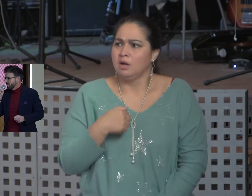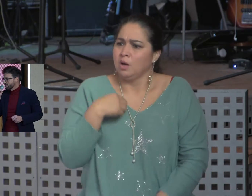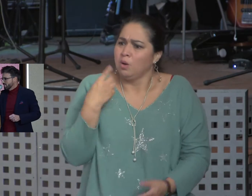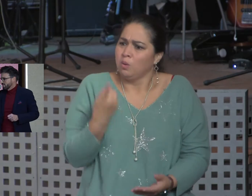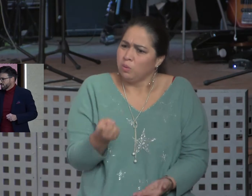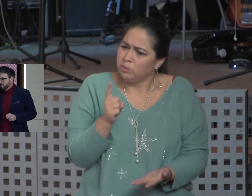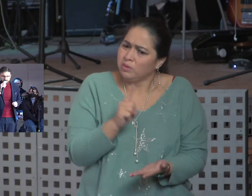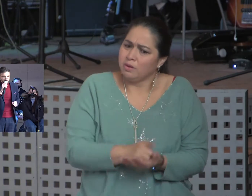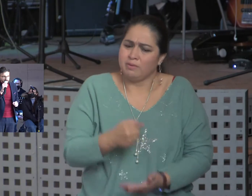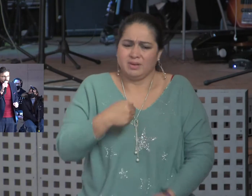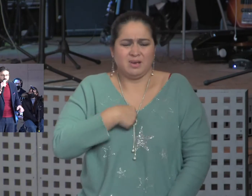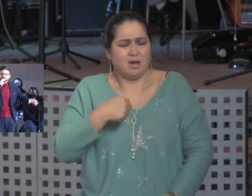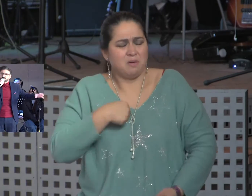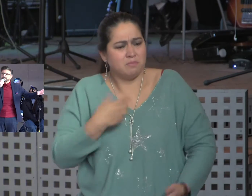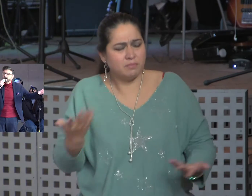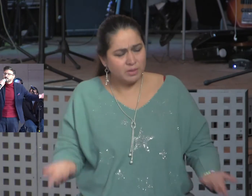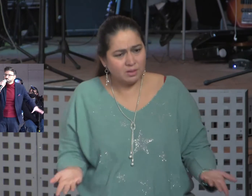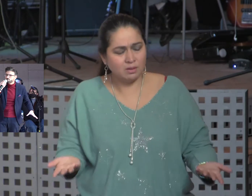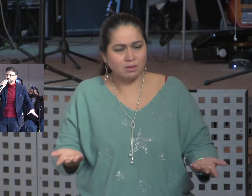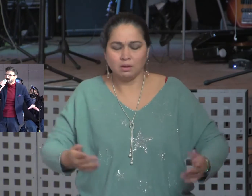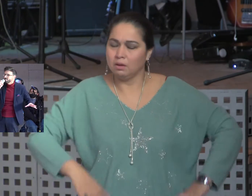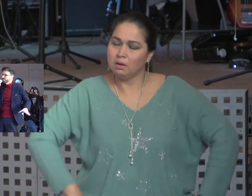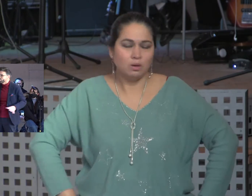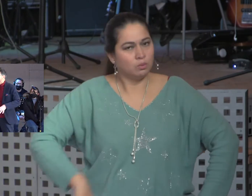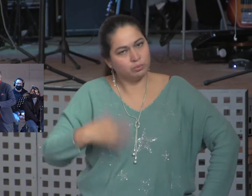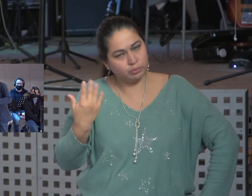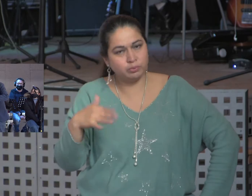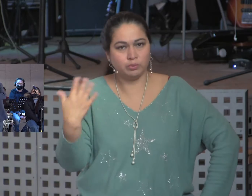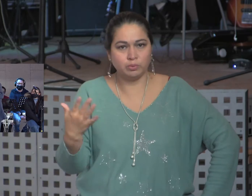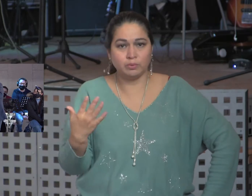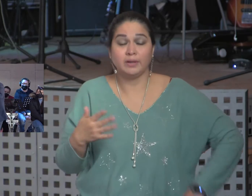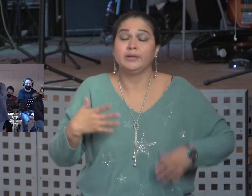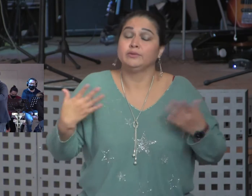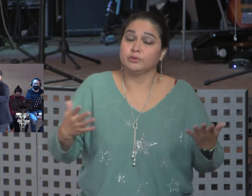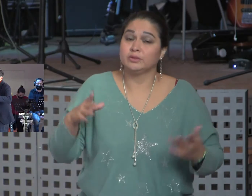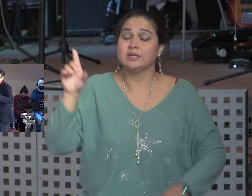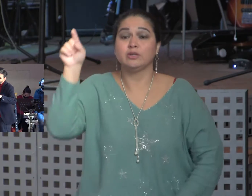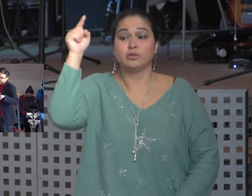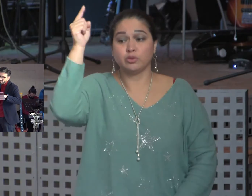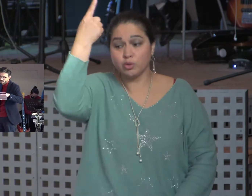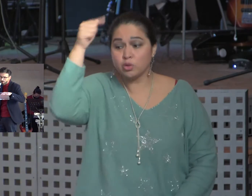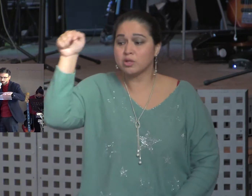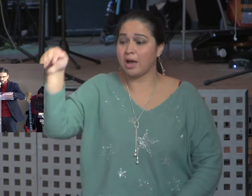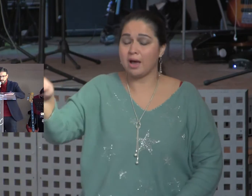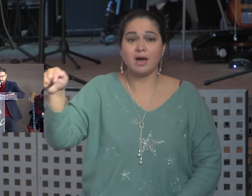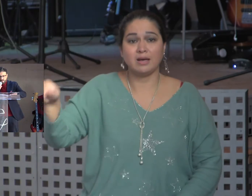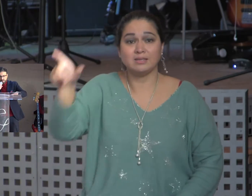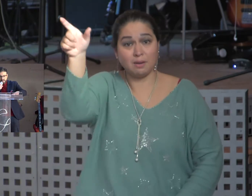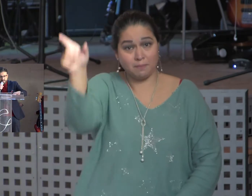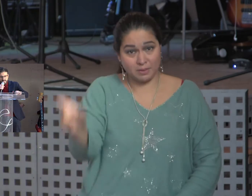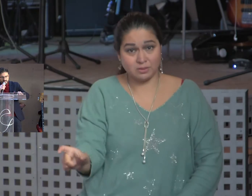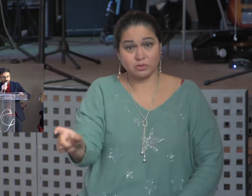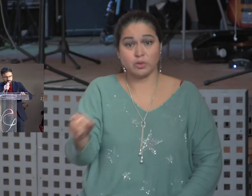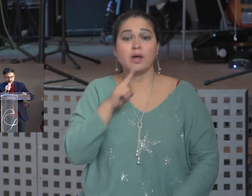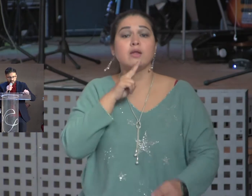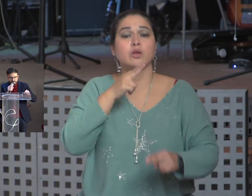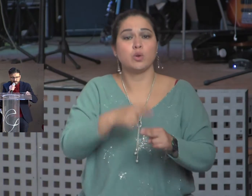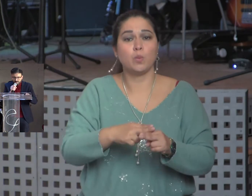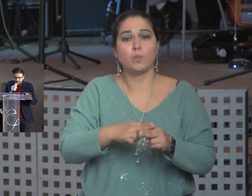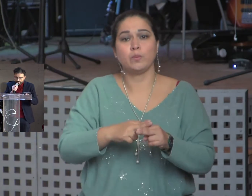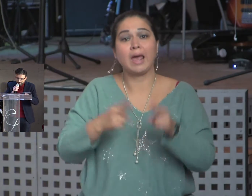eso? Pues en esa época Dios levanta a este hombre,